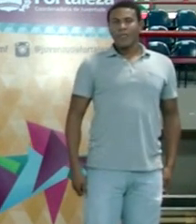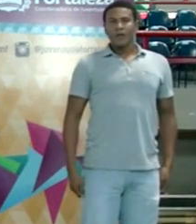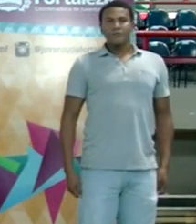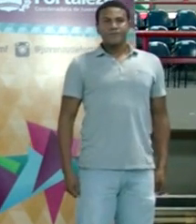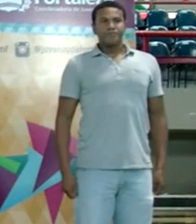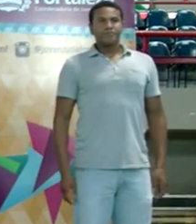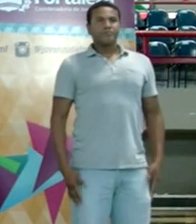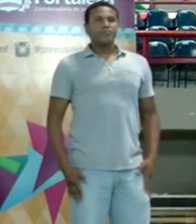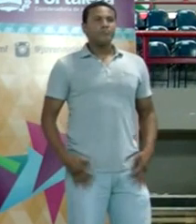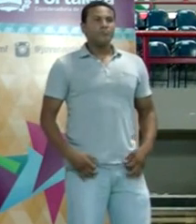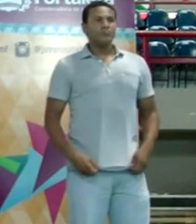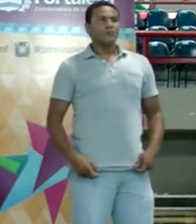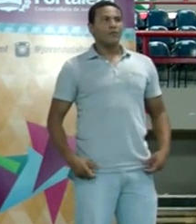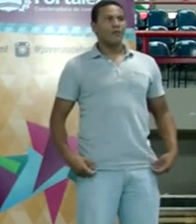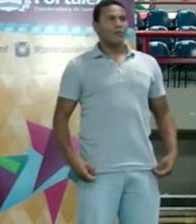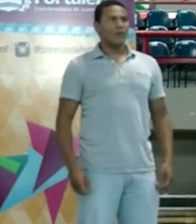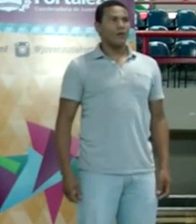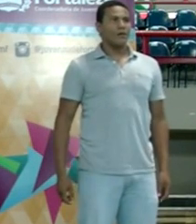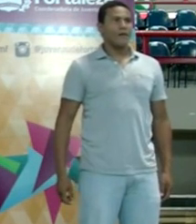frente.